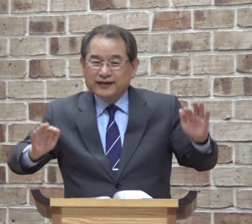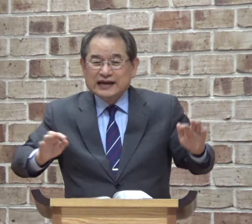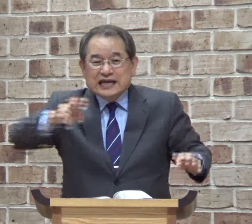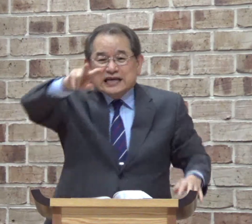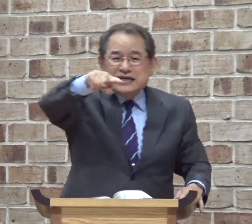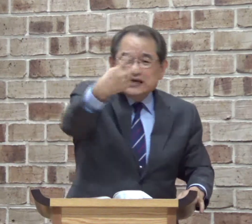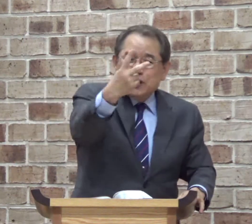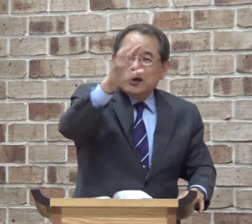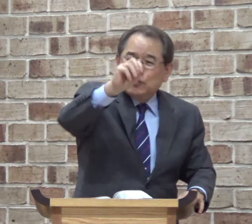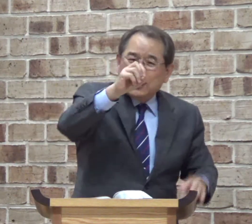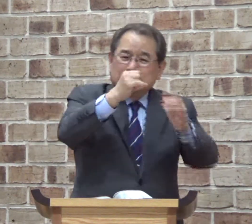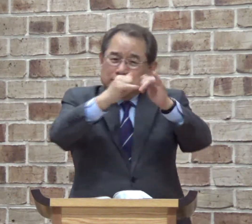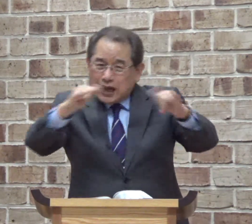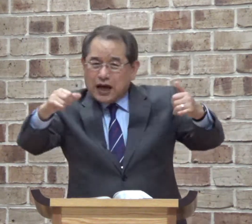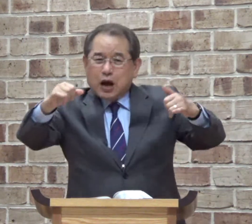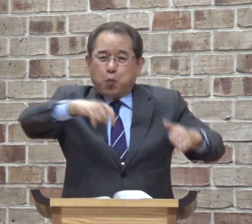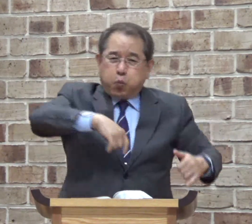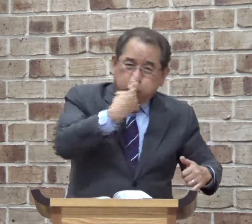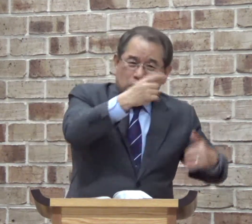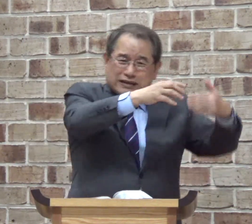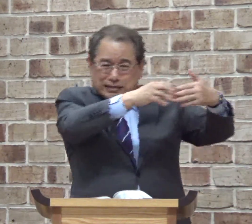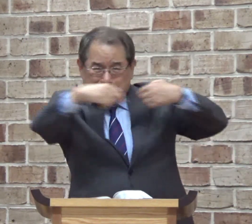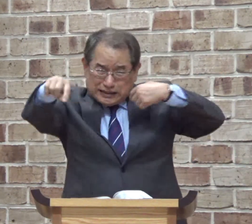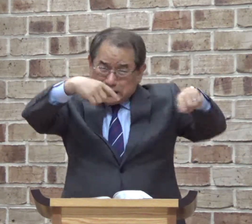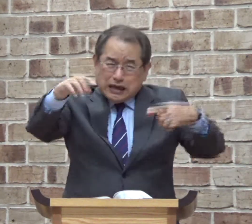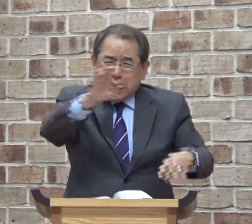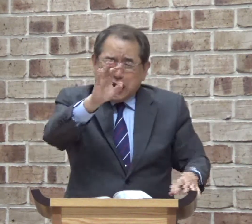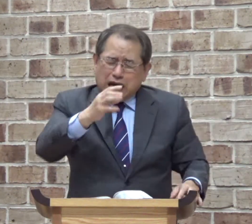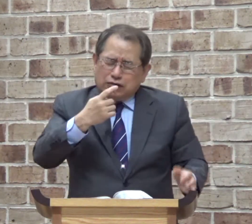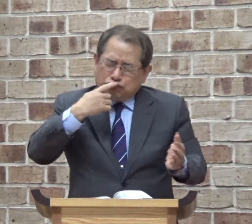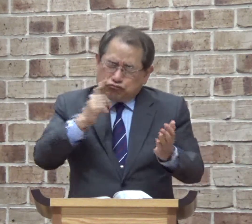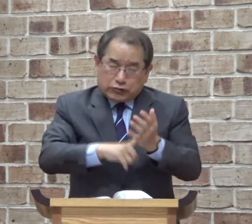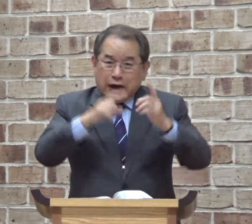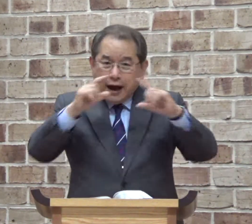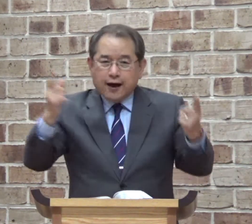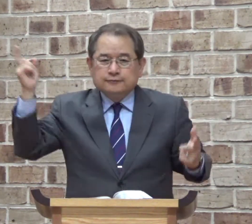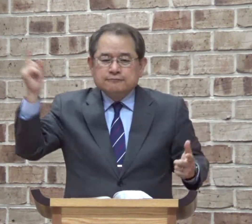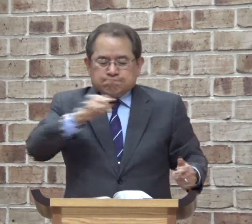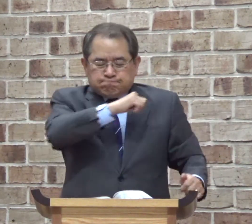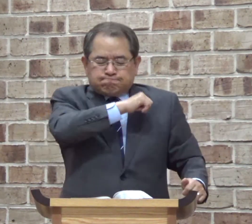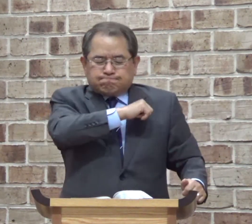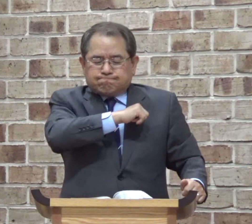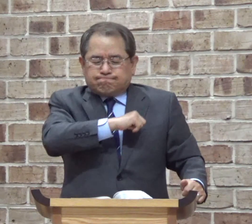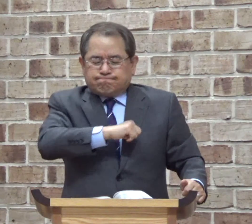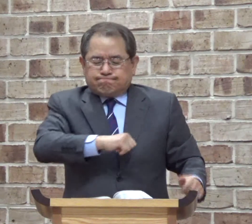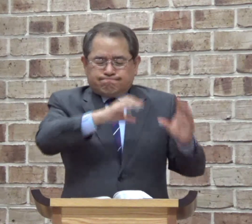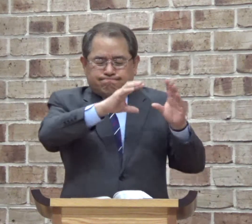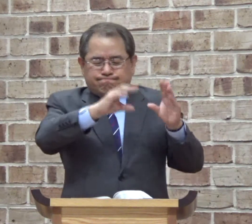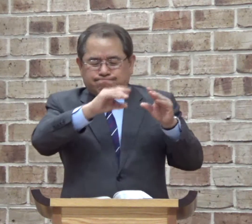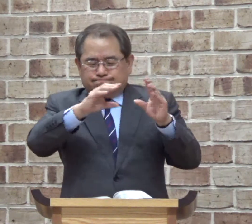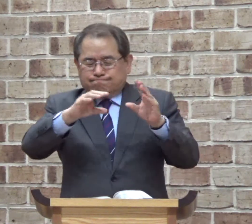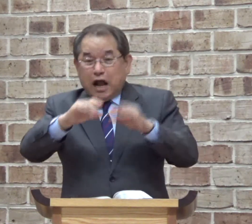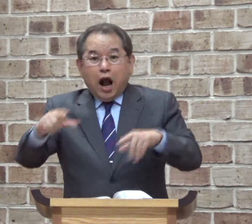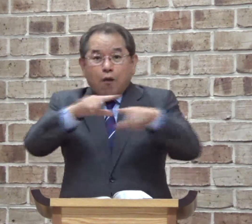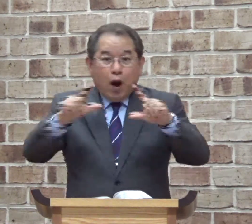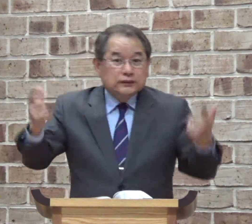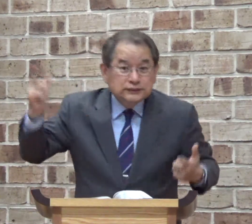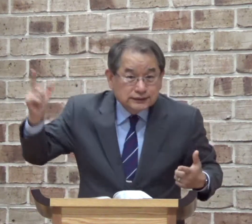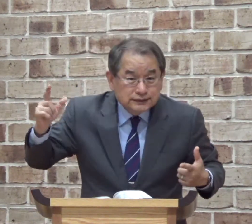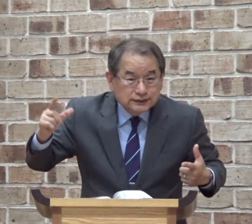많은 이스라엘 백성을 인도하면서 모세는 얼마나 참을성이 컸을까요? 참고 온유했기 때문에 그는 많은